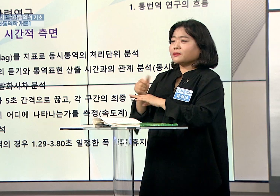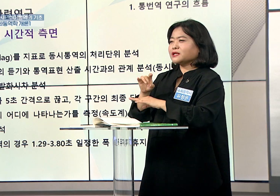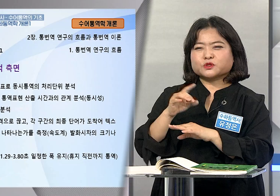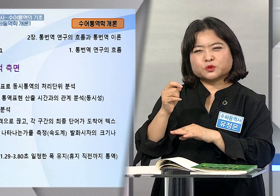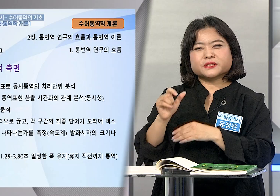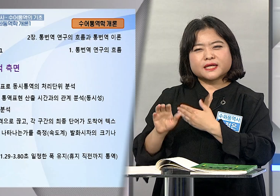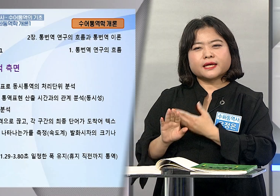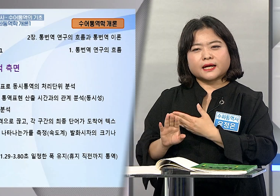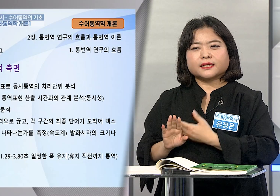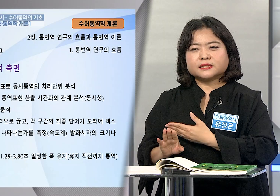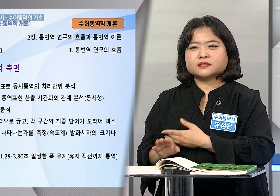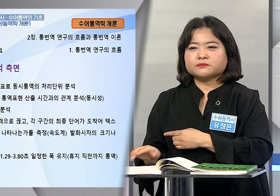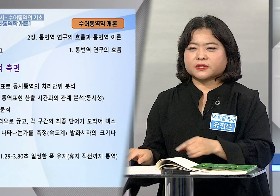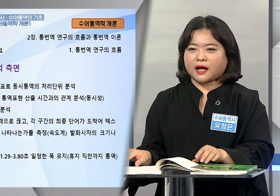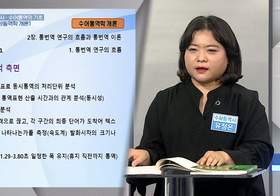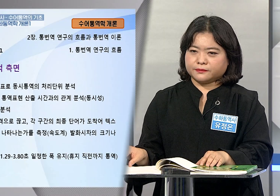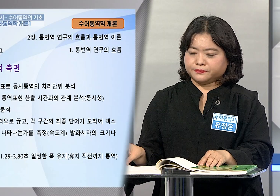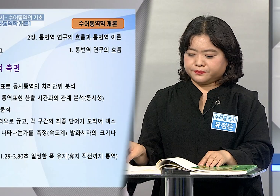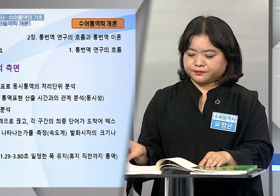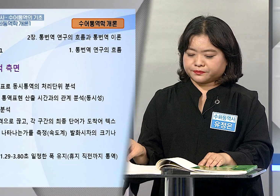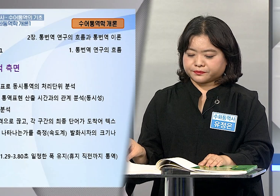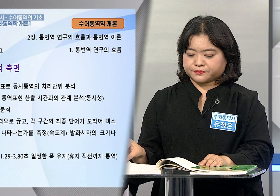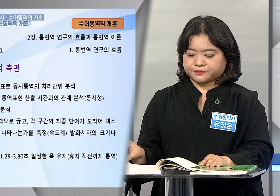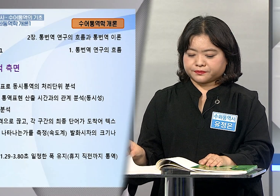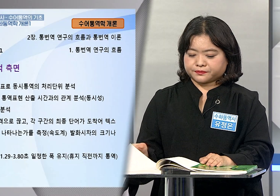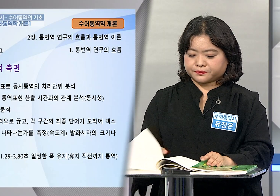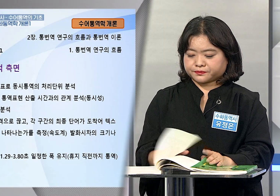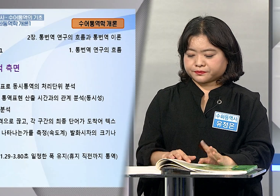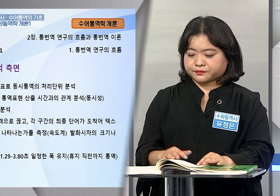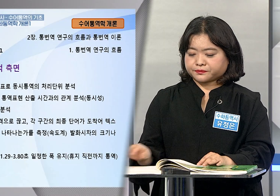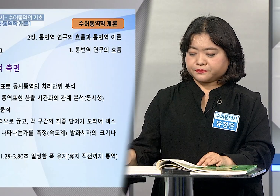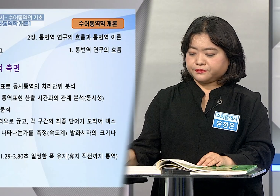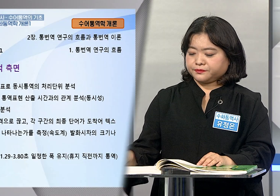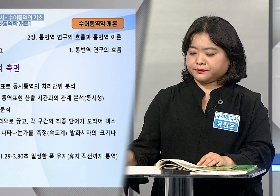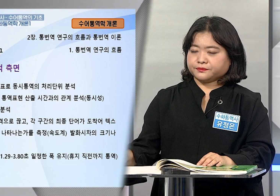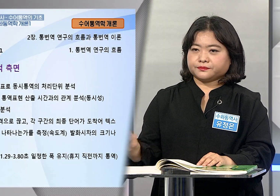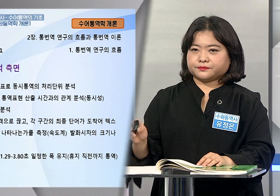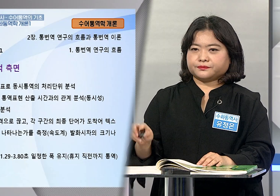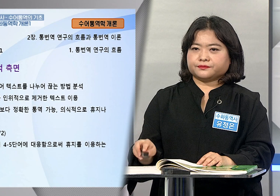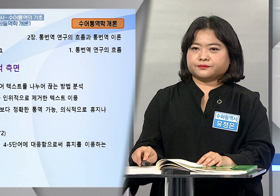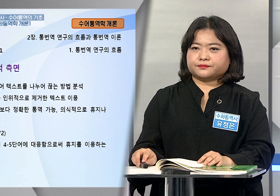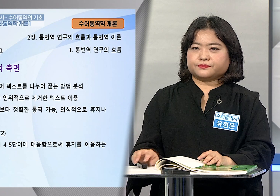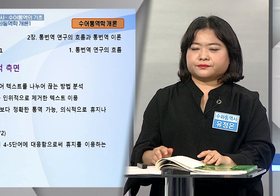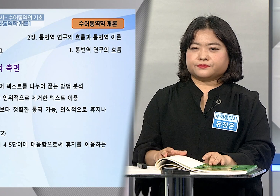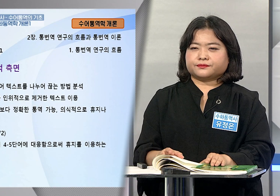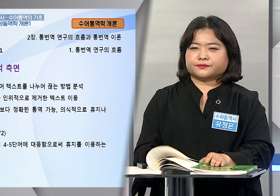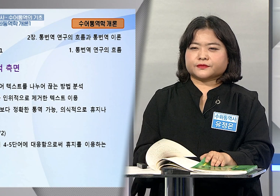연구의 결과마다 조금씩 차이가 있습니다.